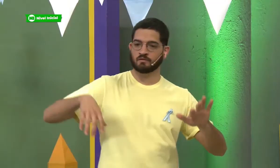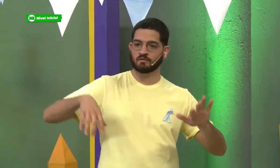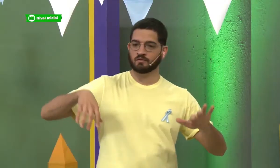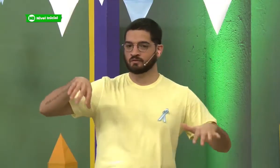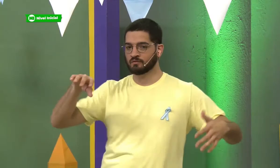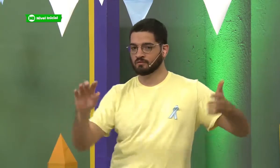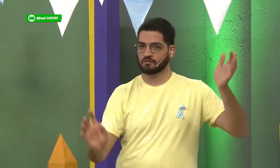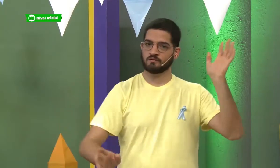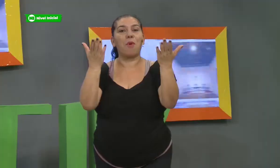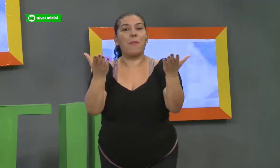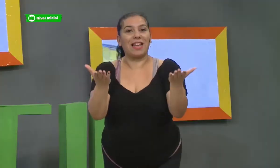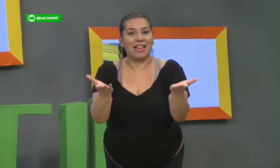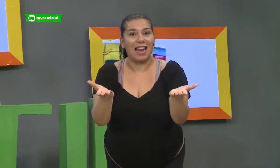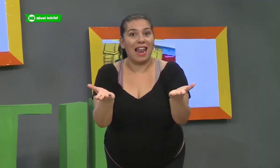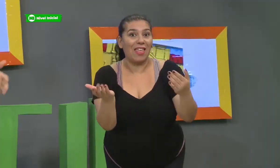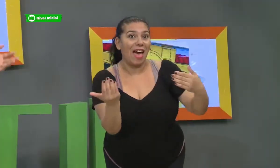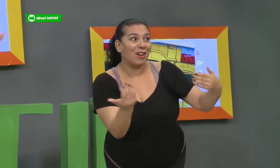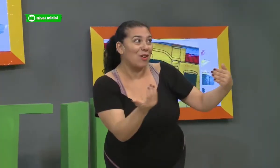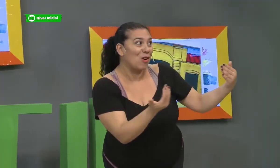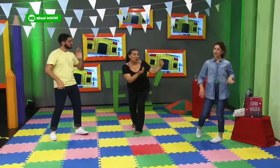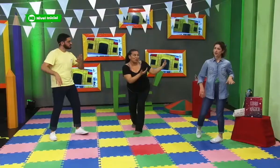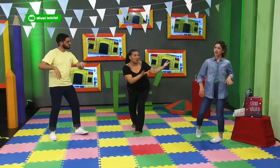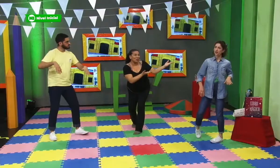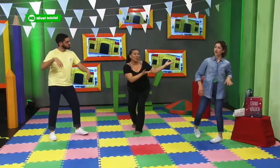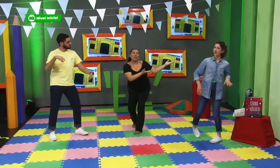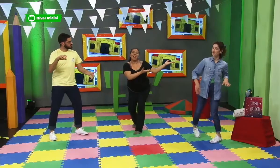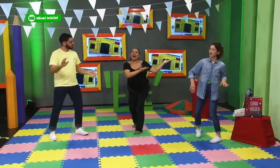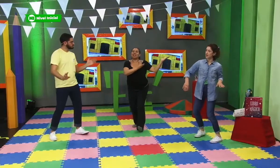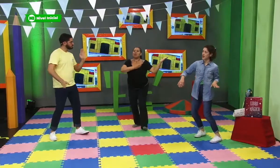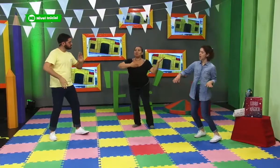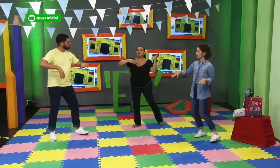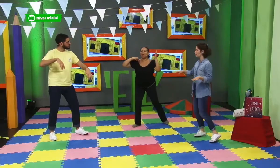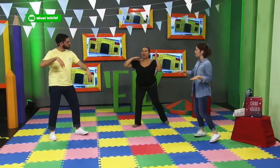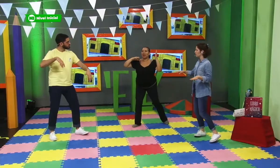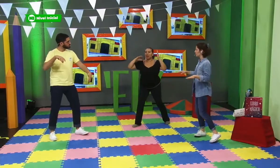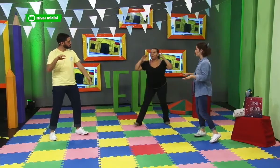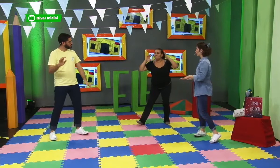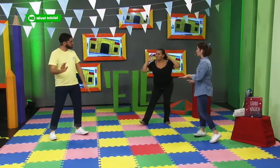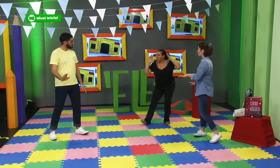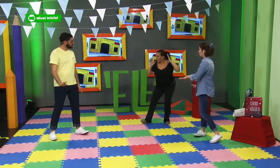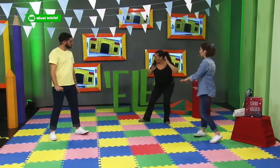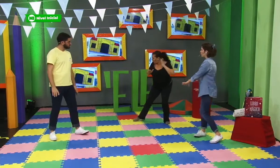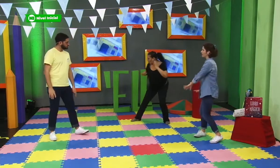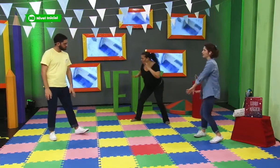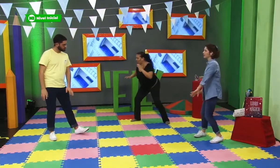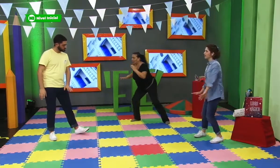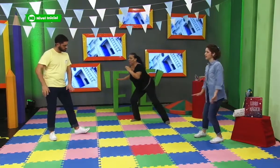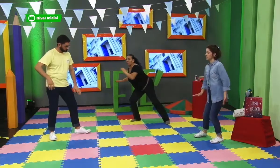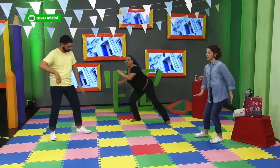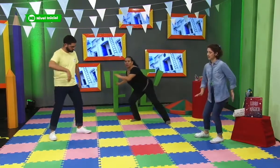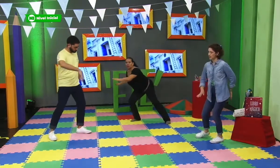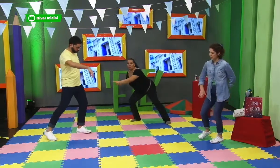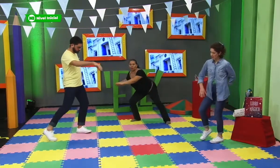con lo que usábamos para trasladarnos. Así que vamos a empezar a movernos en